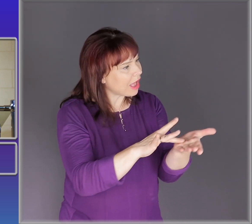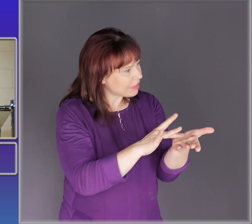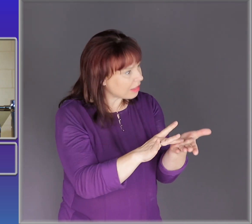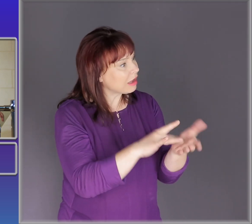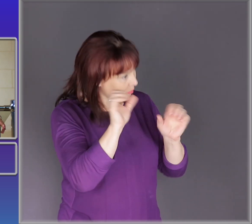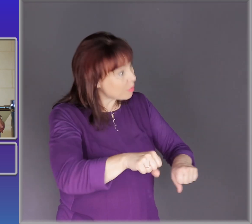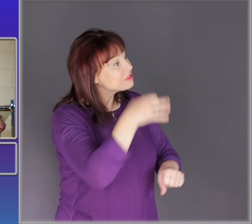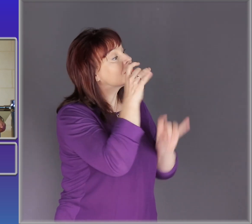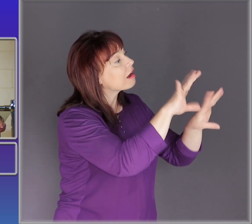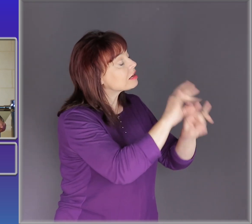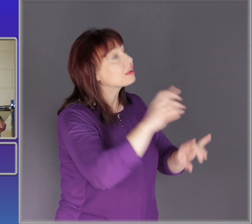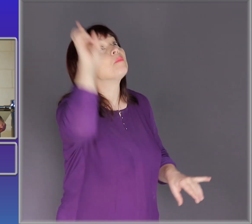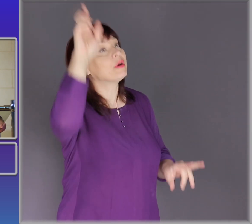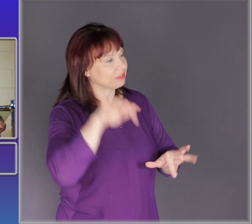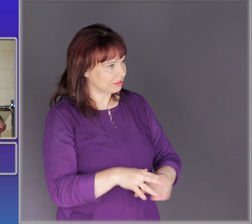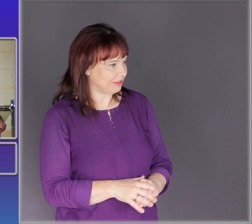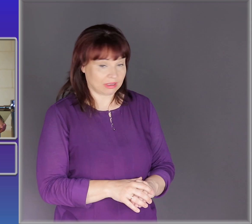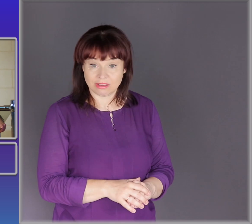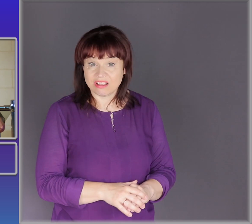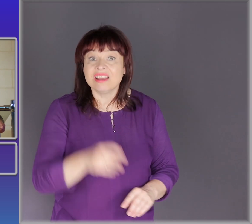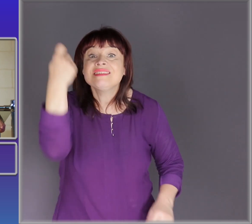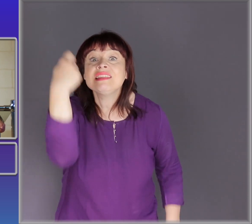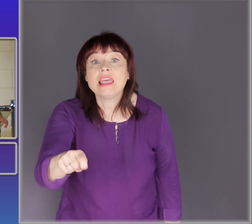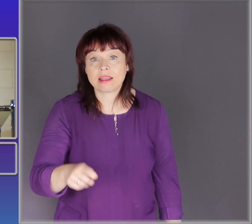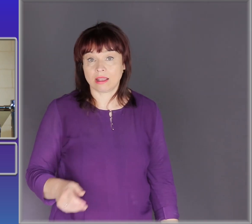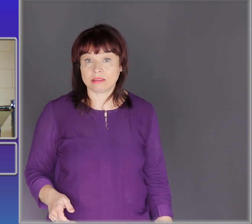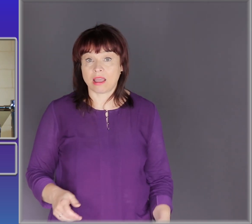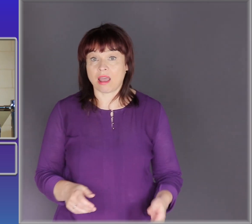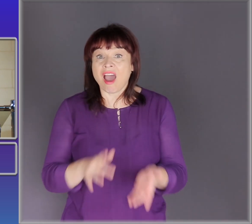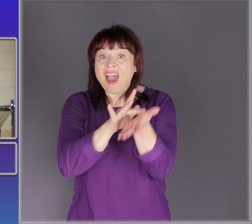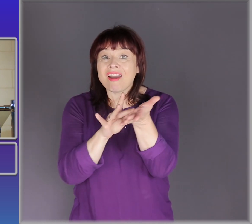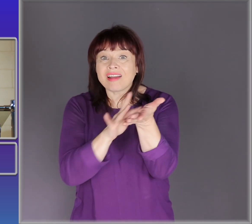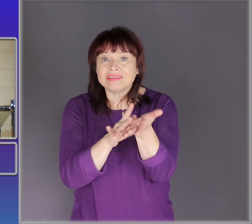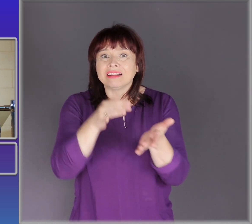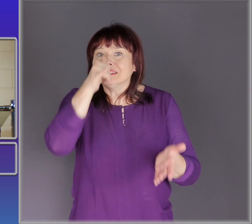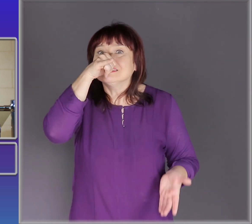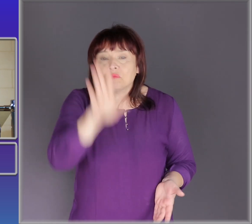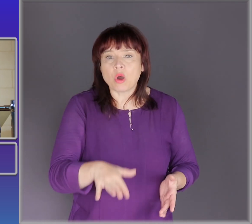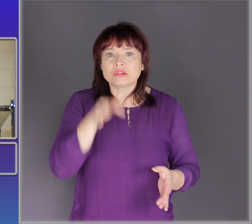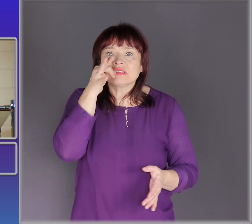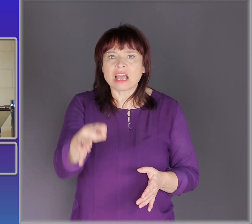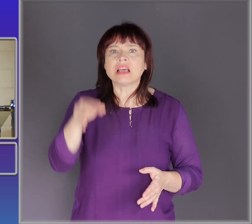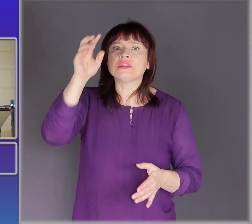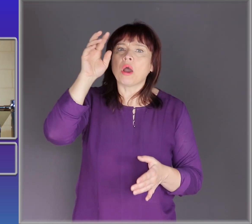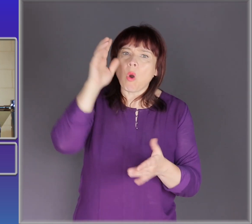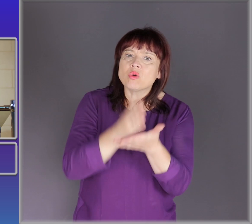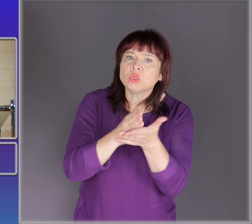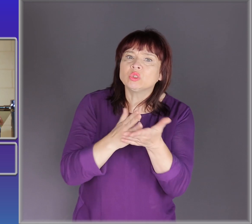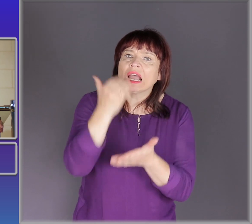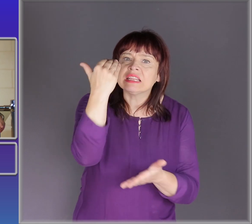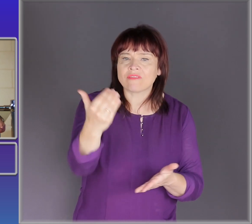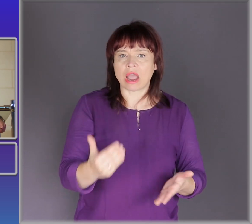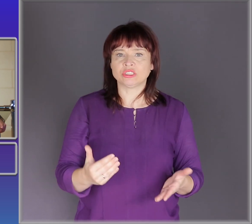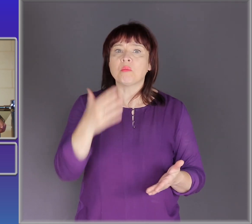ничего не может сказать о делах божьих они не скажут о вашем спасении о вашем крещение о вашем